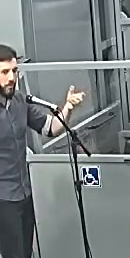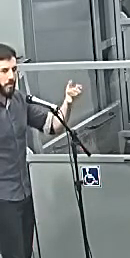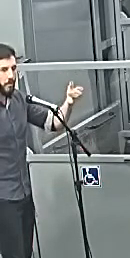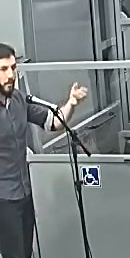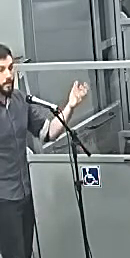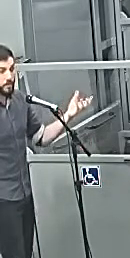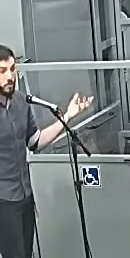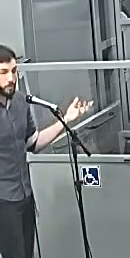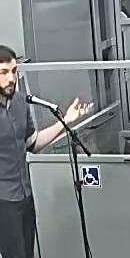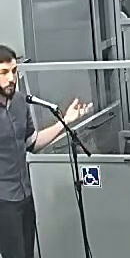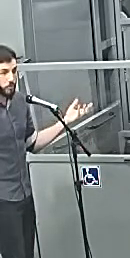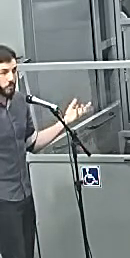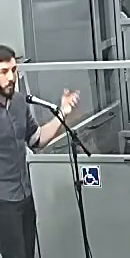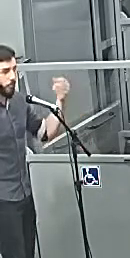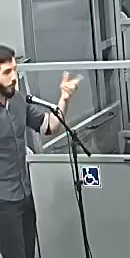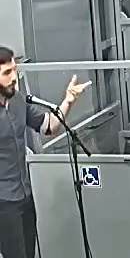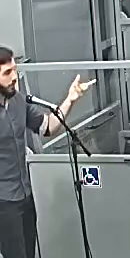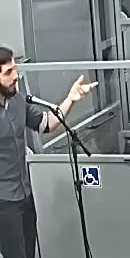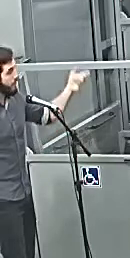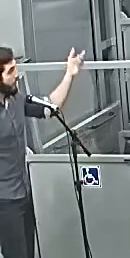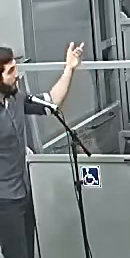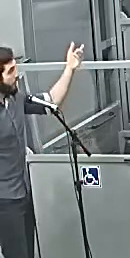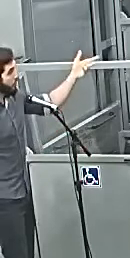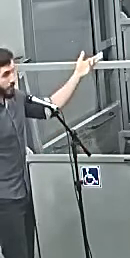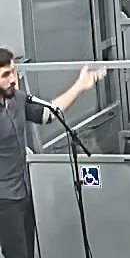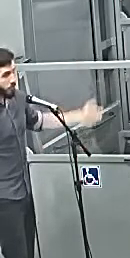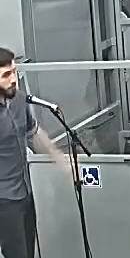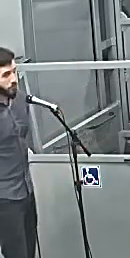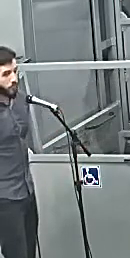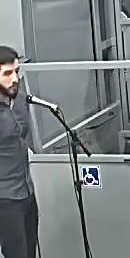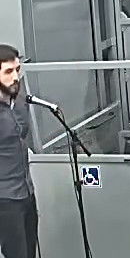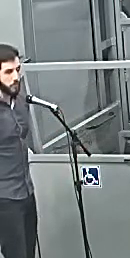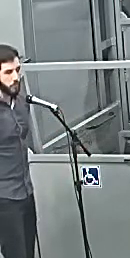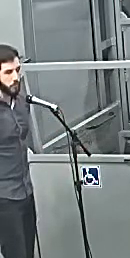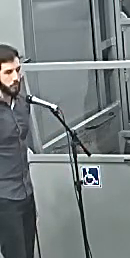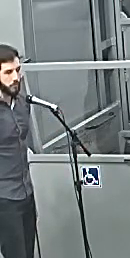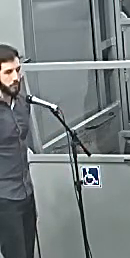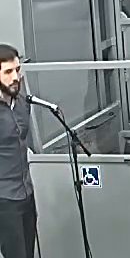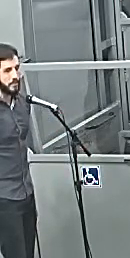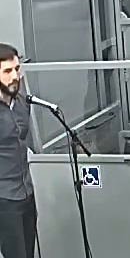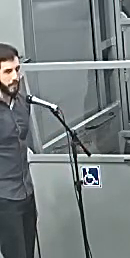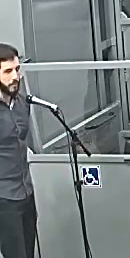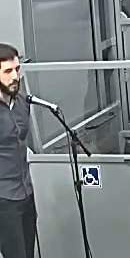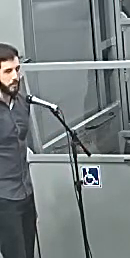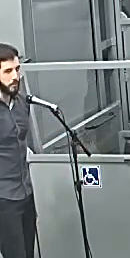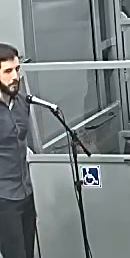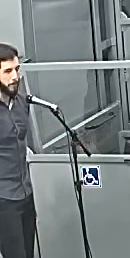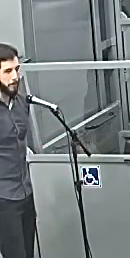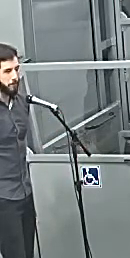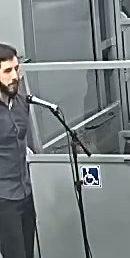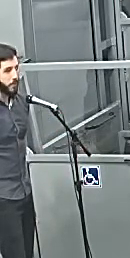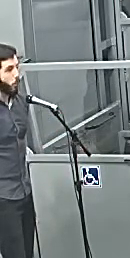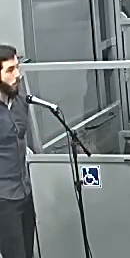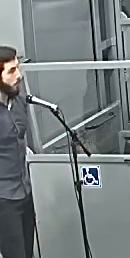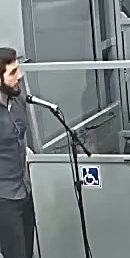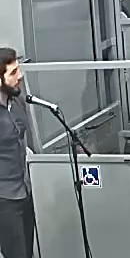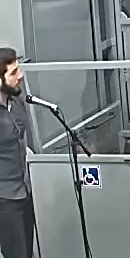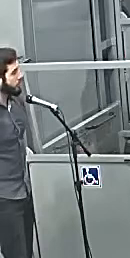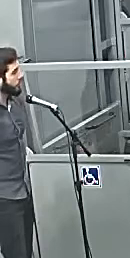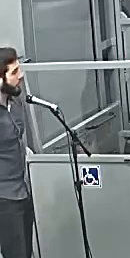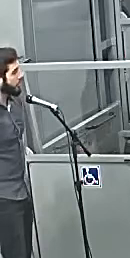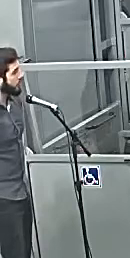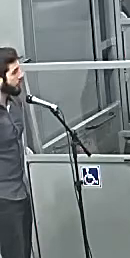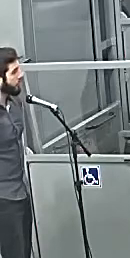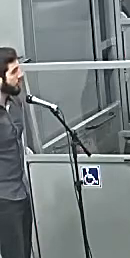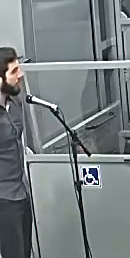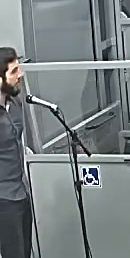vivem entre eles mesmos por que por que as outras pessoas não são ensinados libras em algum momento da